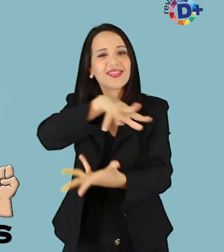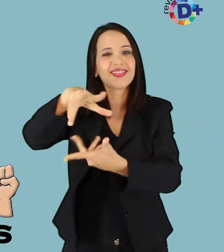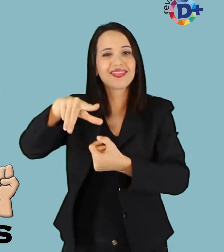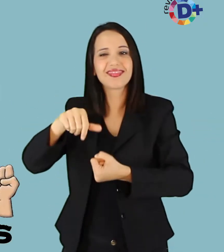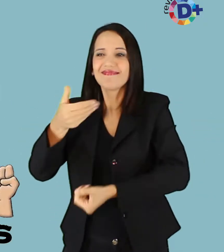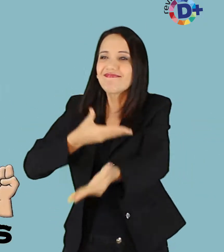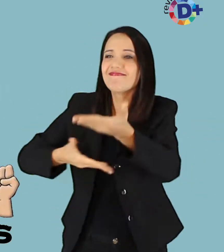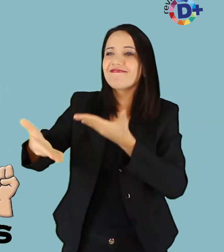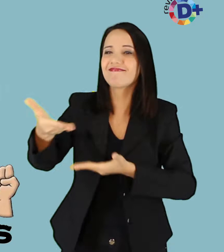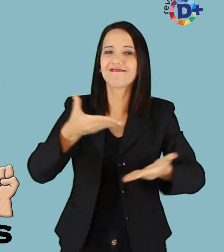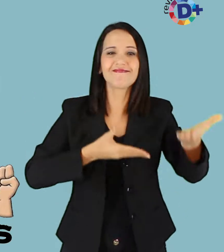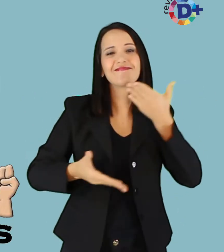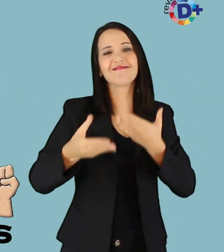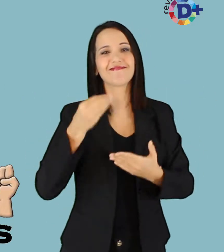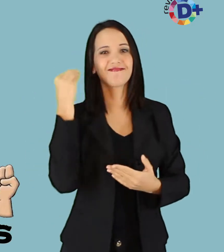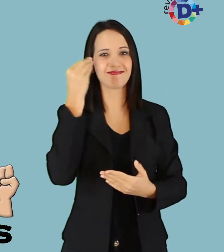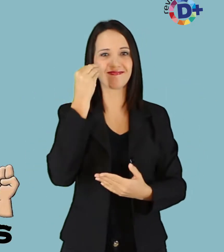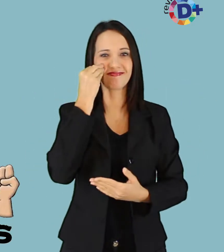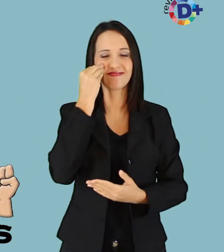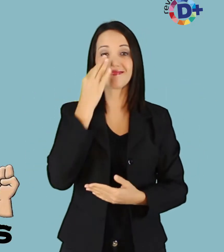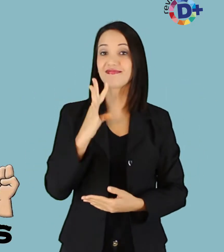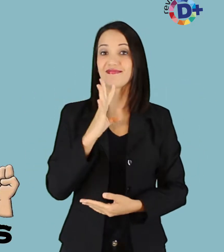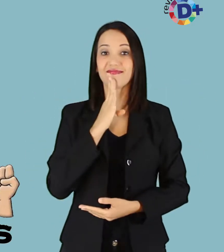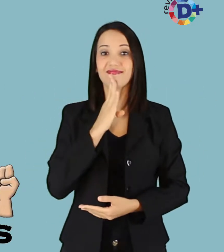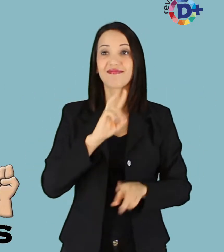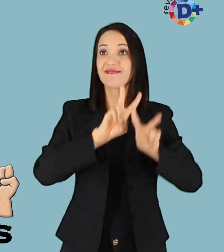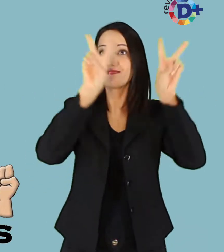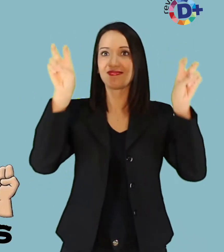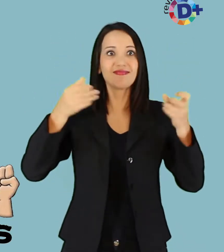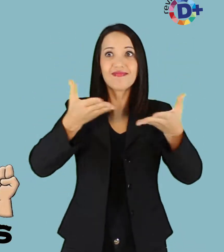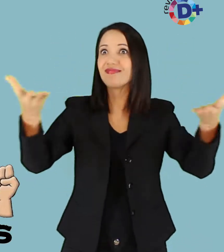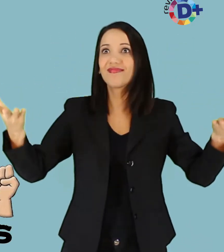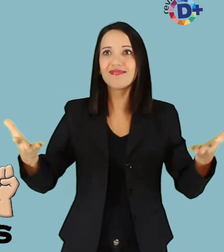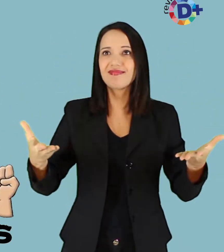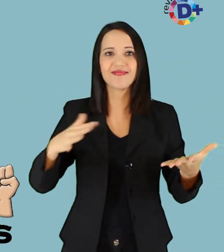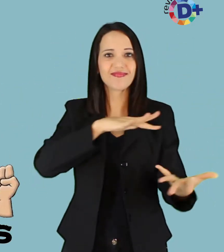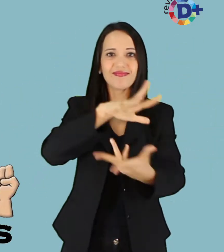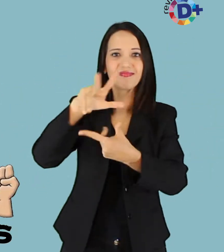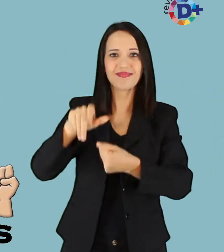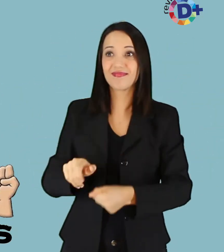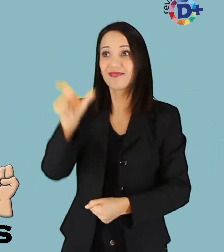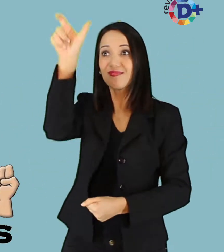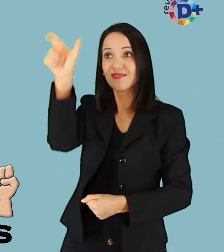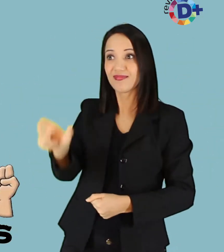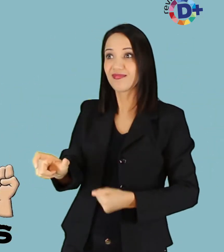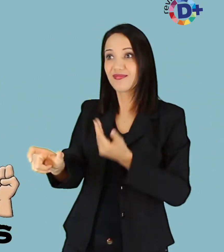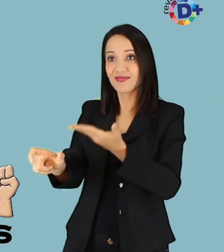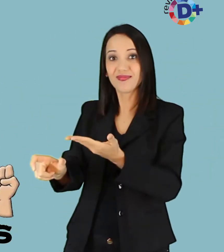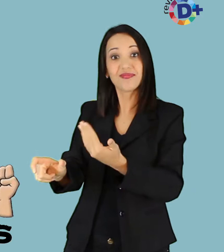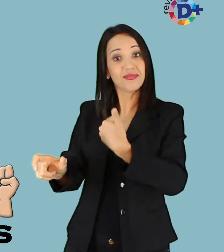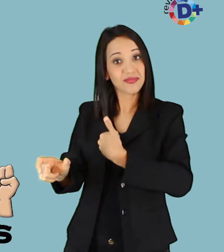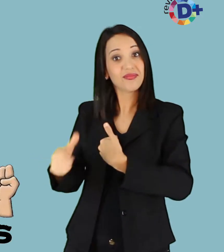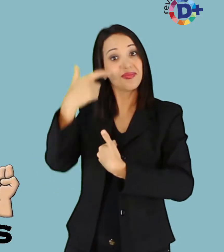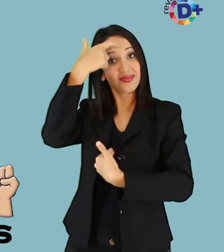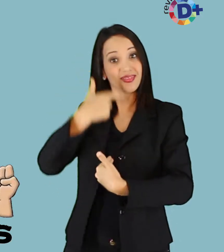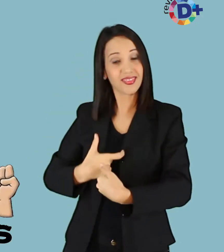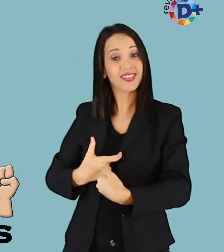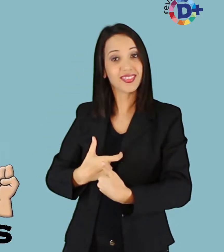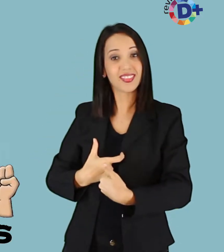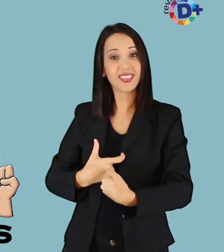mundo, de compartilhar experiências, de conhecer sobre o mundo, sobre o outro e sobre si mesmo. O que